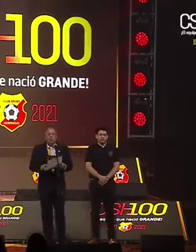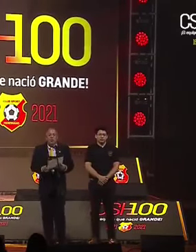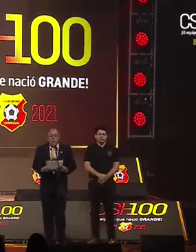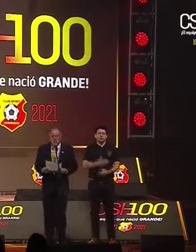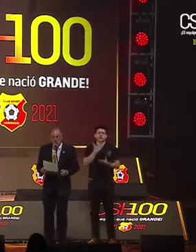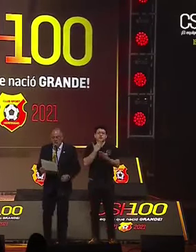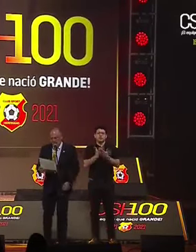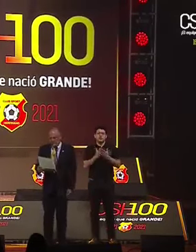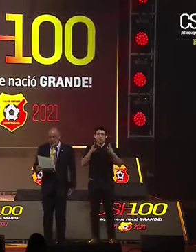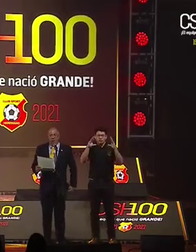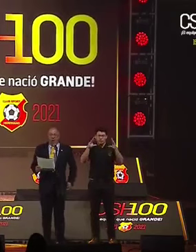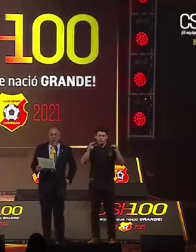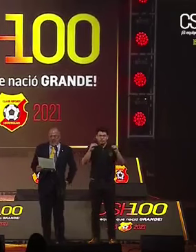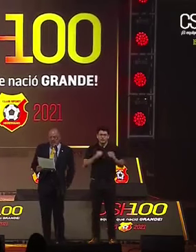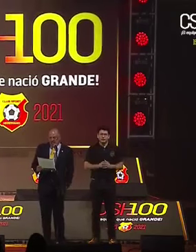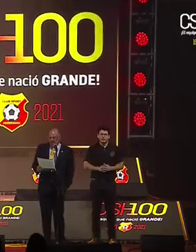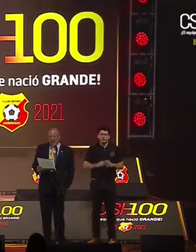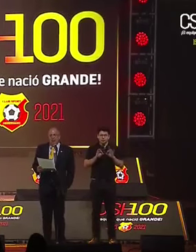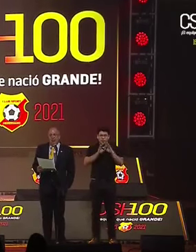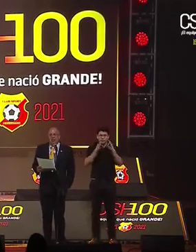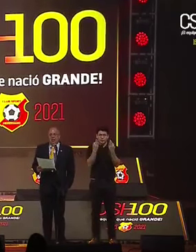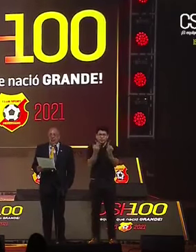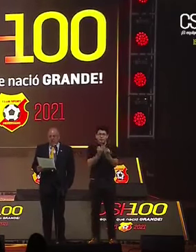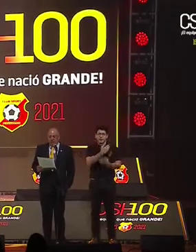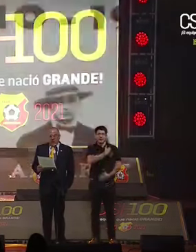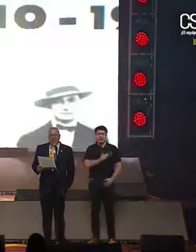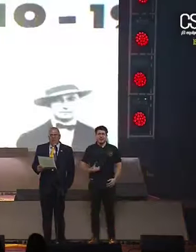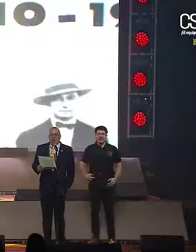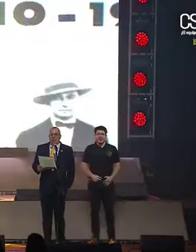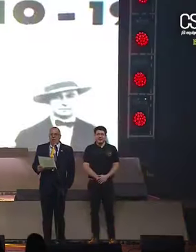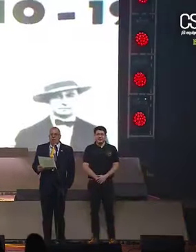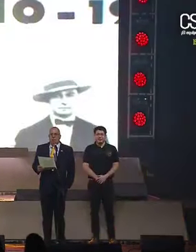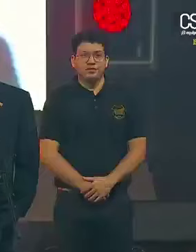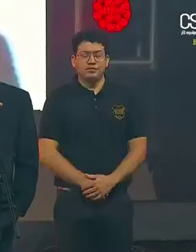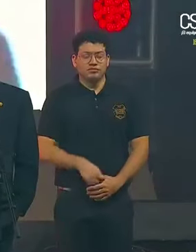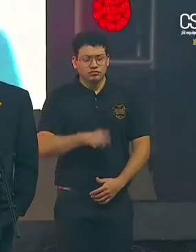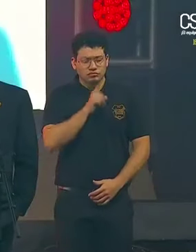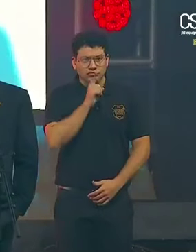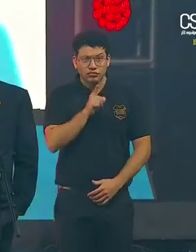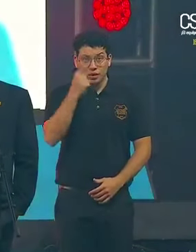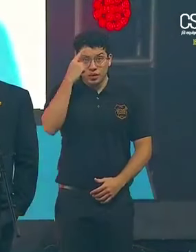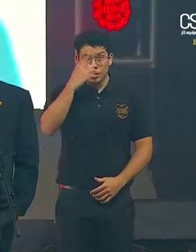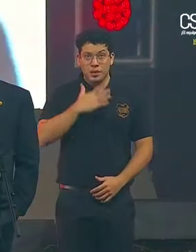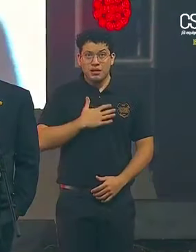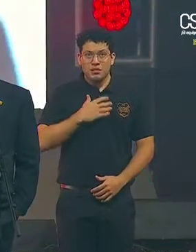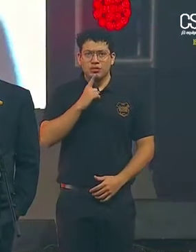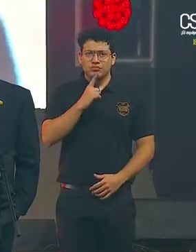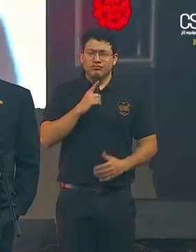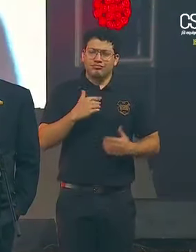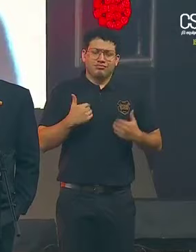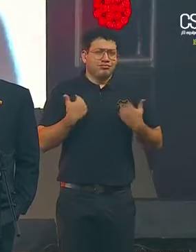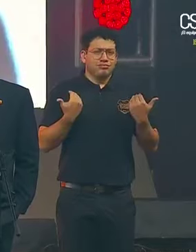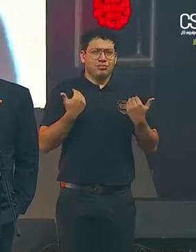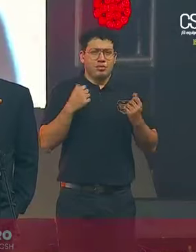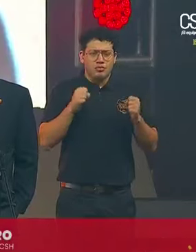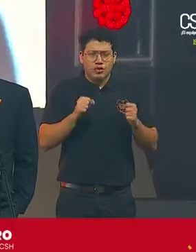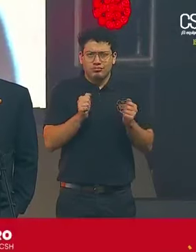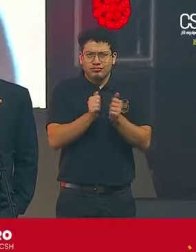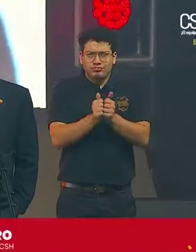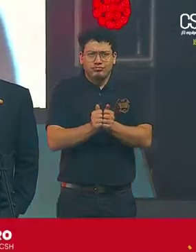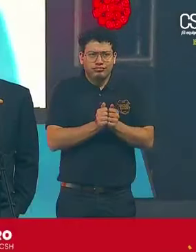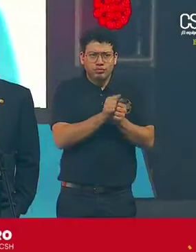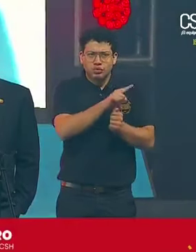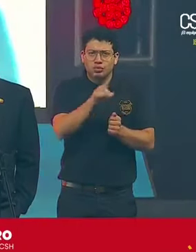Muy buenas noches, familia herediana. En realidad para mí es un gran placer poder estar hoy con todos ustedes.